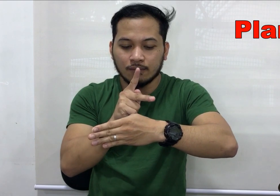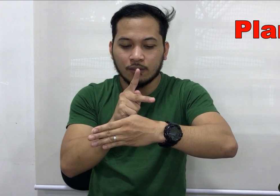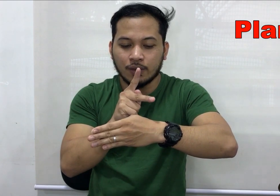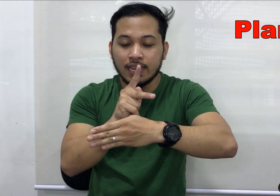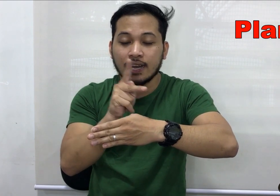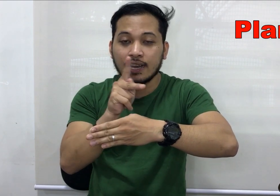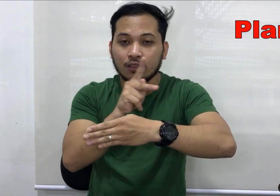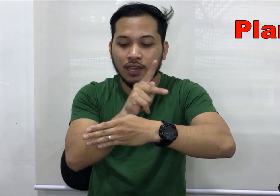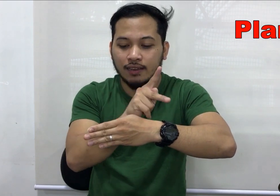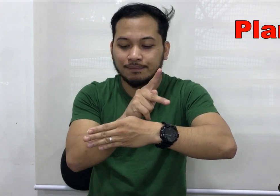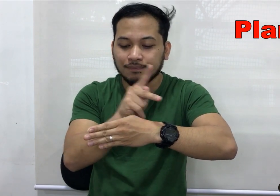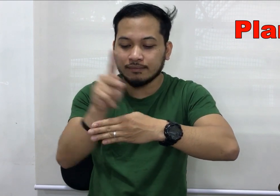Okay, nakaganto yan.